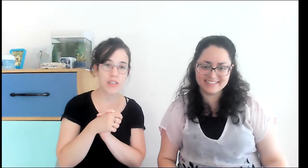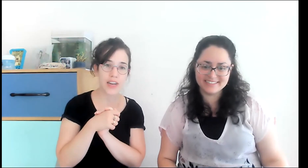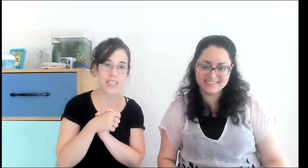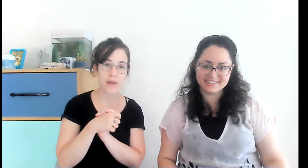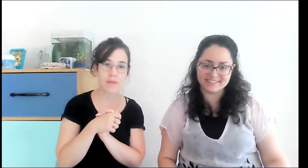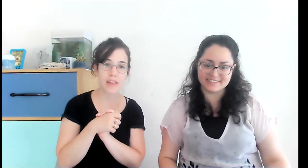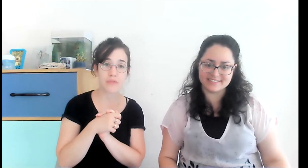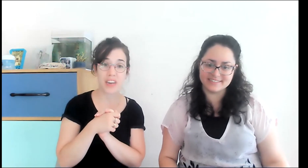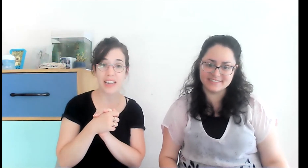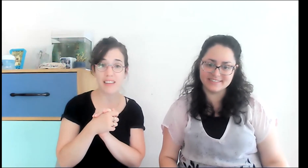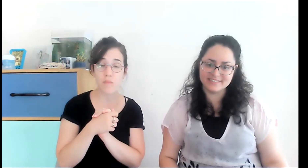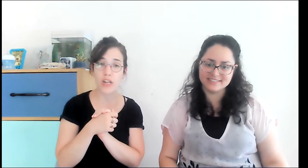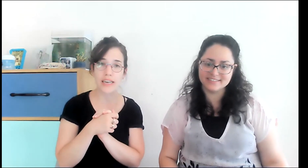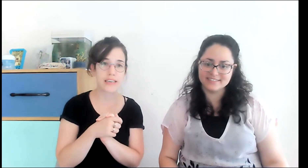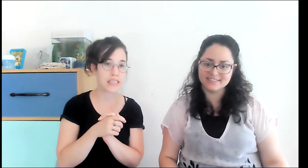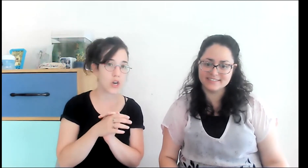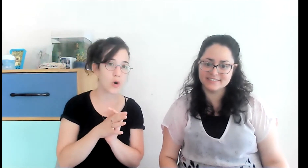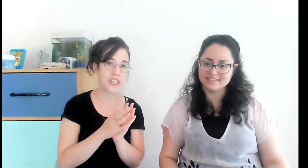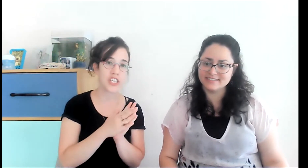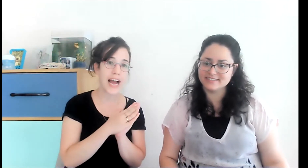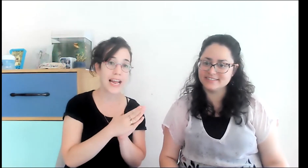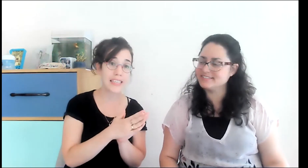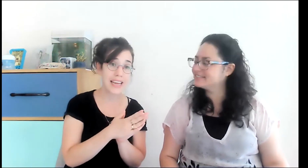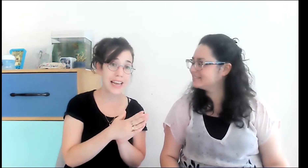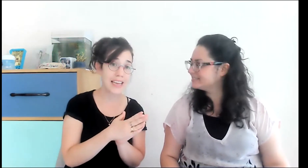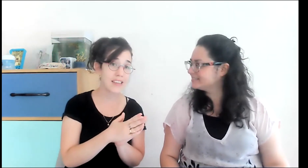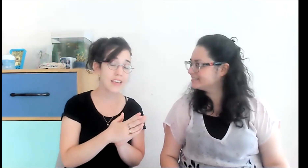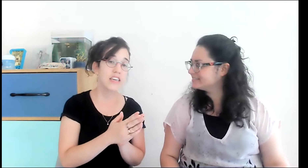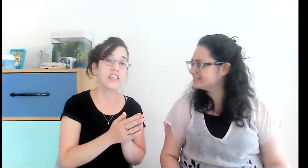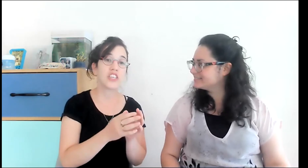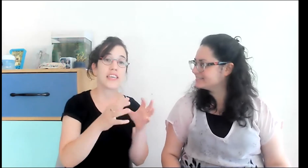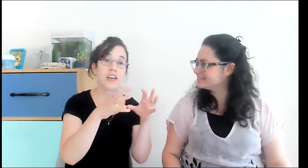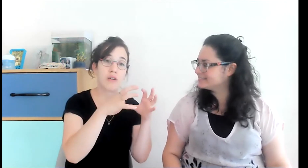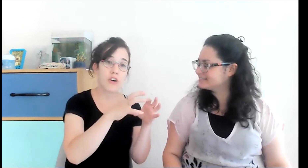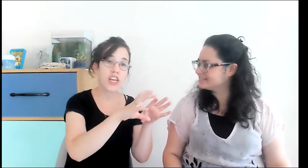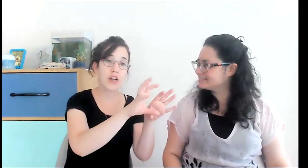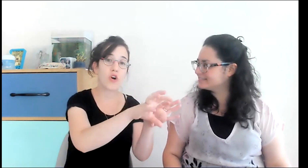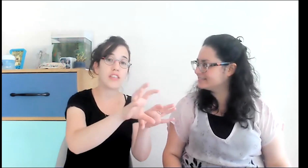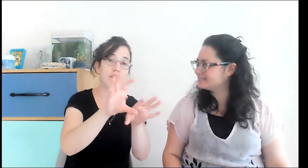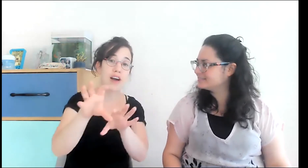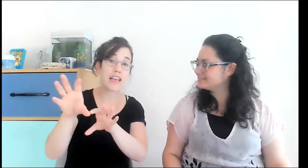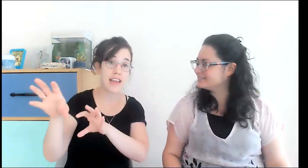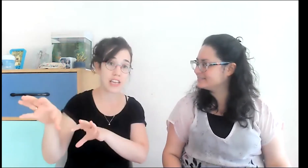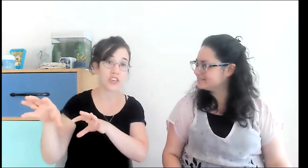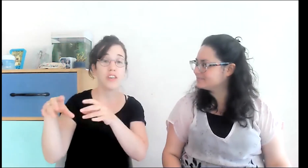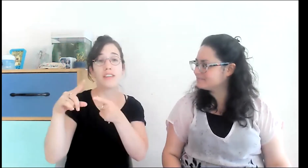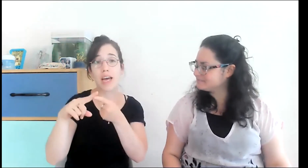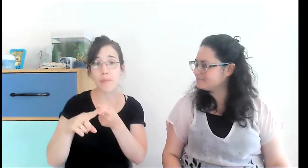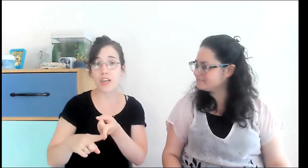שפת הסימנים העברית היא כמו אנגלית? אז לא, מה שיעלה ניסתה להגיד, שזה כמו שלכל שפה יש תחביר